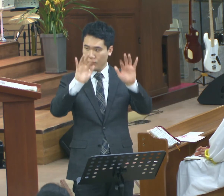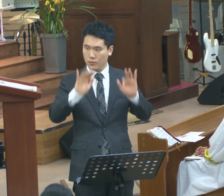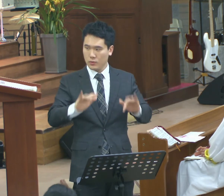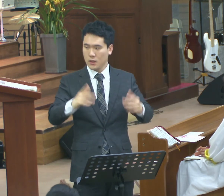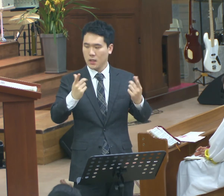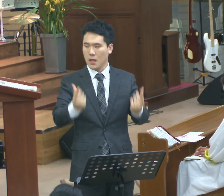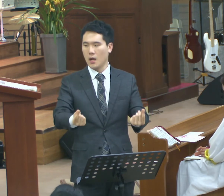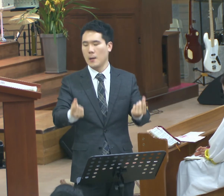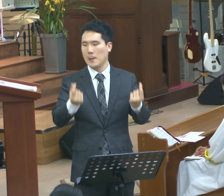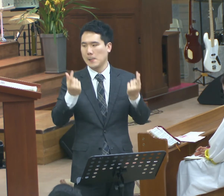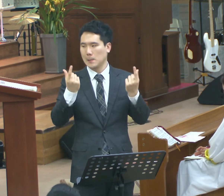죄는